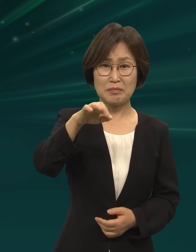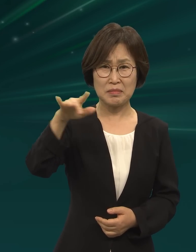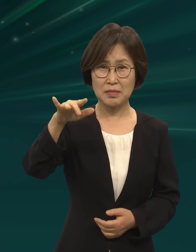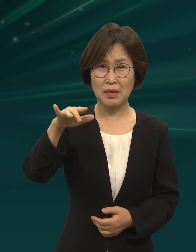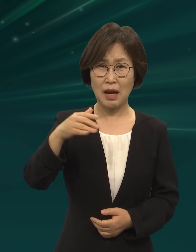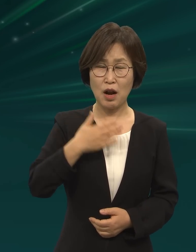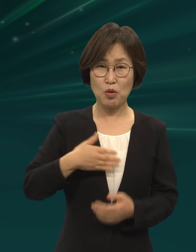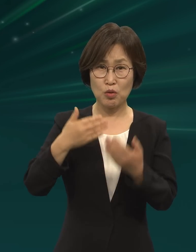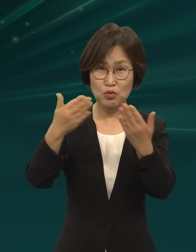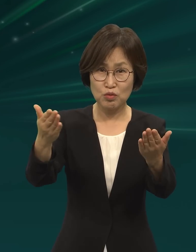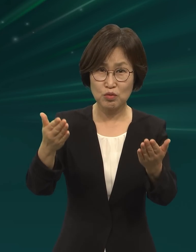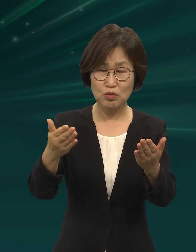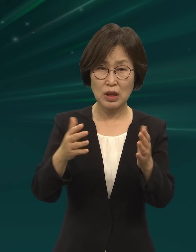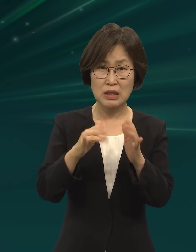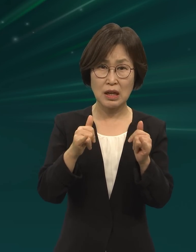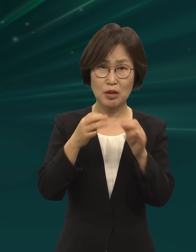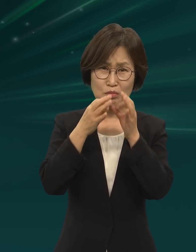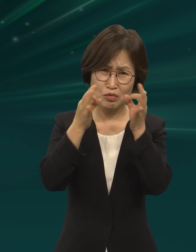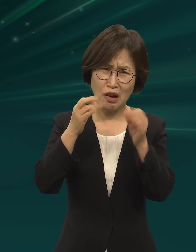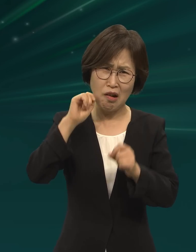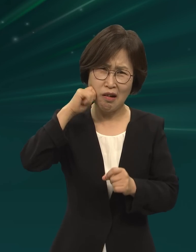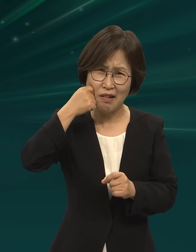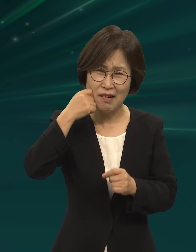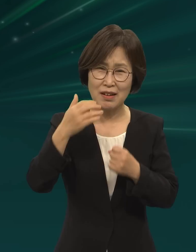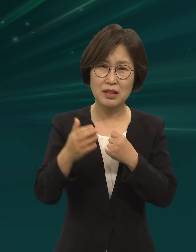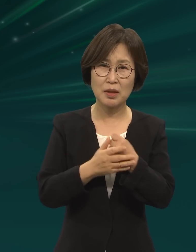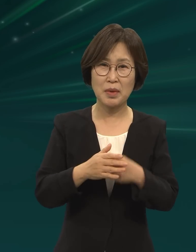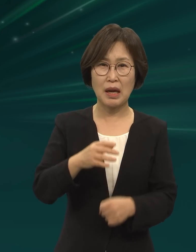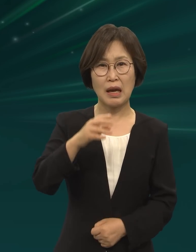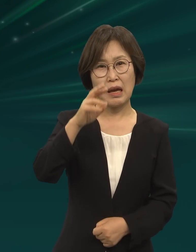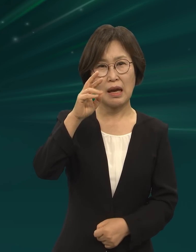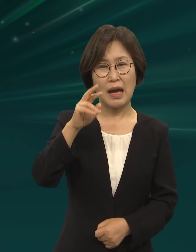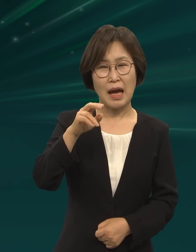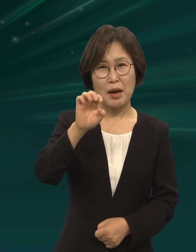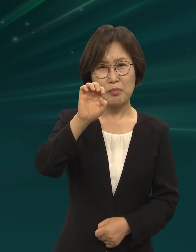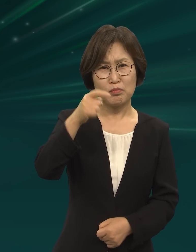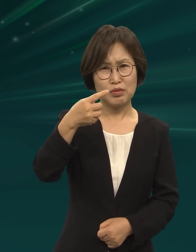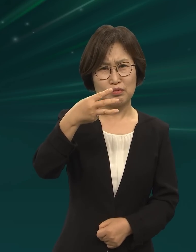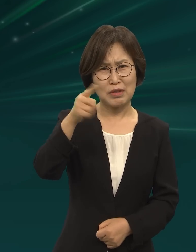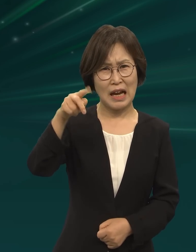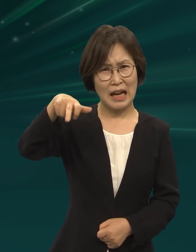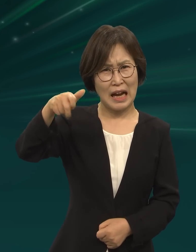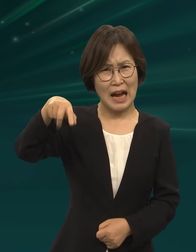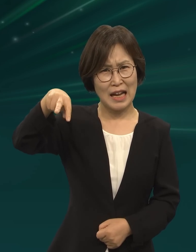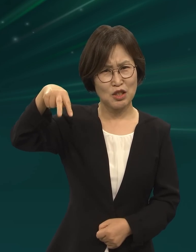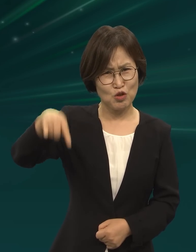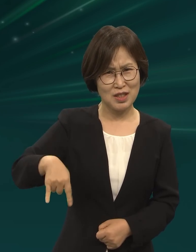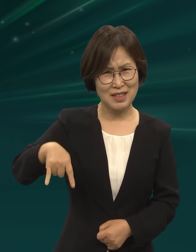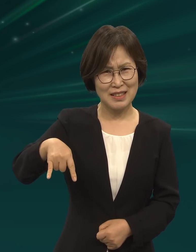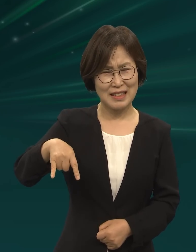사람들이 불리기가 너무 어려워서 저를 프라카스 아니라 바카스로 불렀어요.